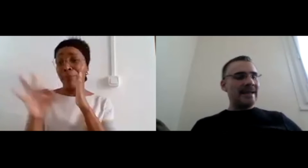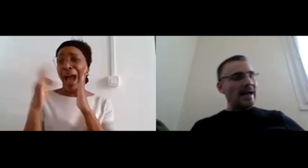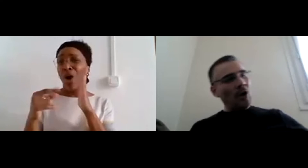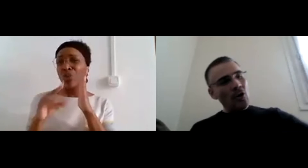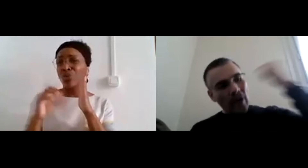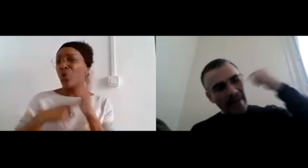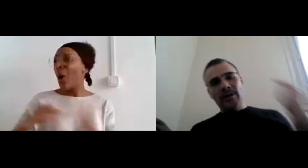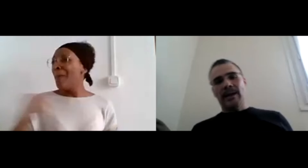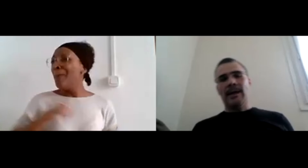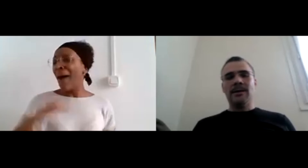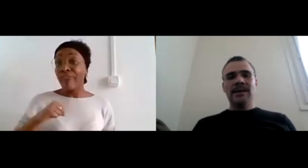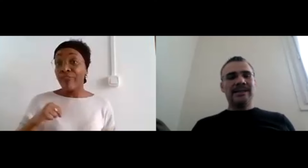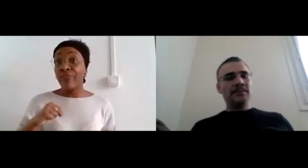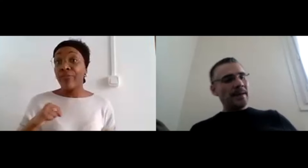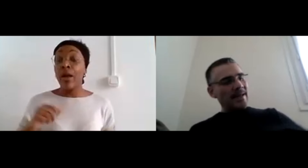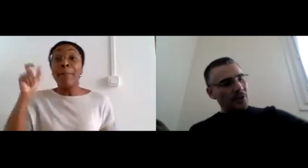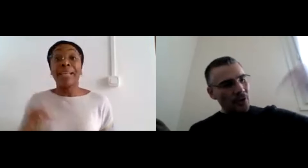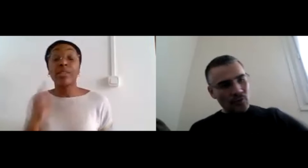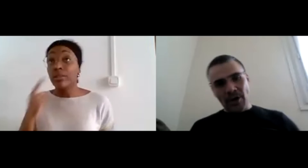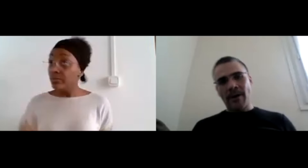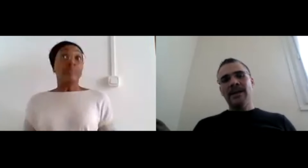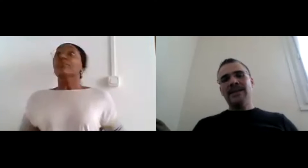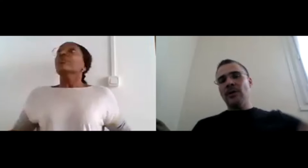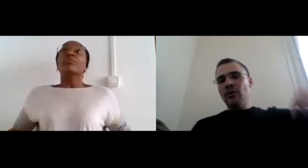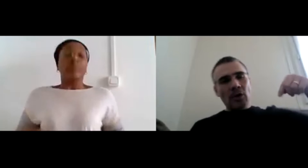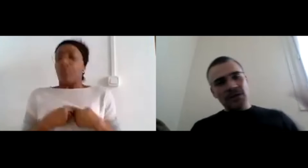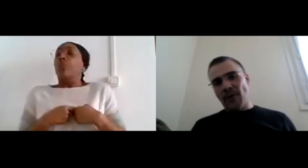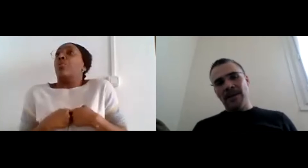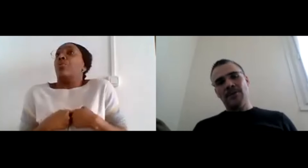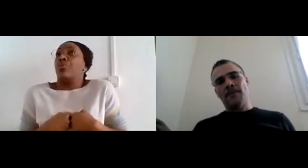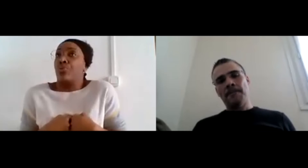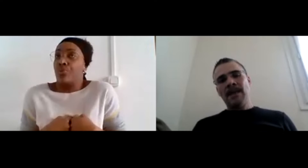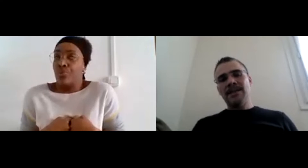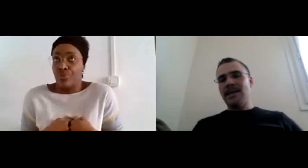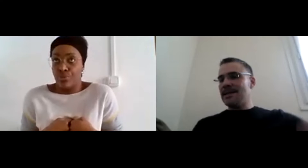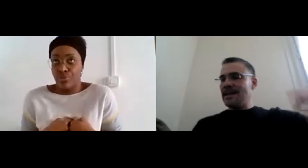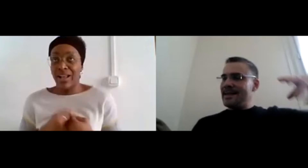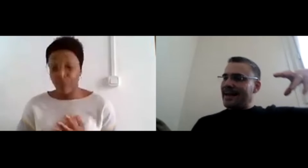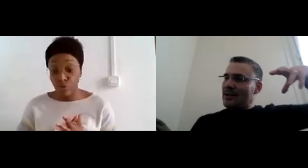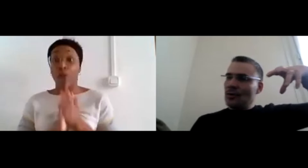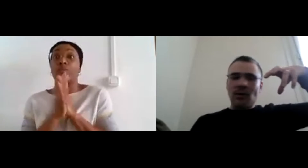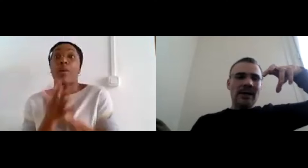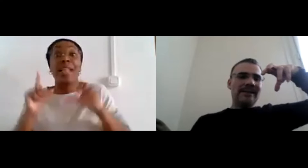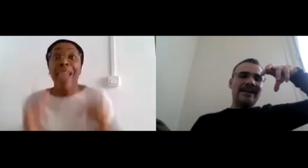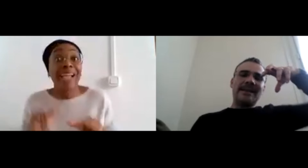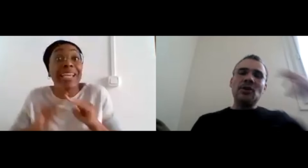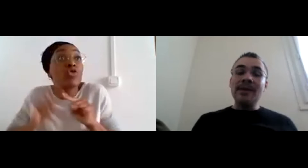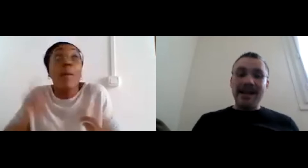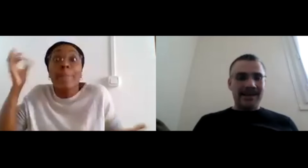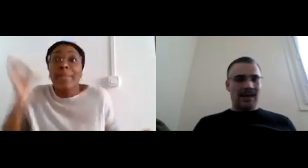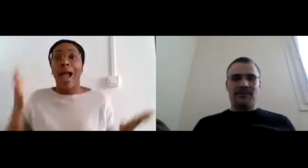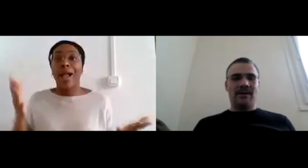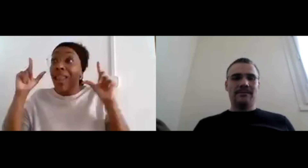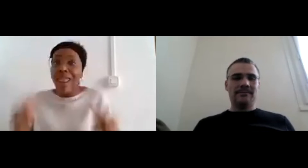et qui arrive dans l'oreille de quelqu'un, qui pénètre dans son cœur, il y a une transformation. Il y a quelque chose